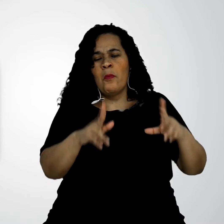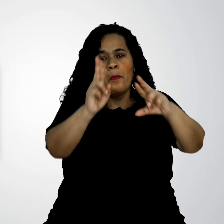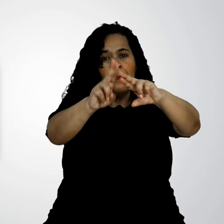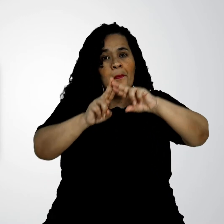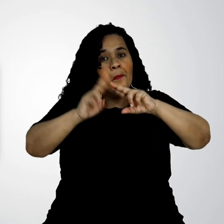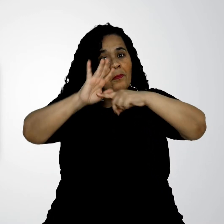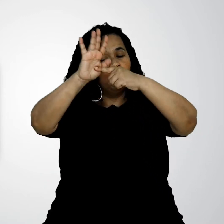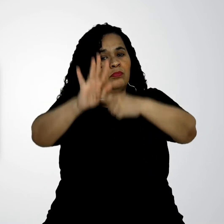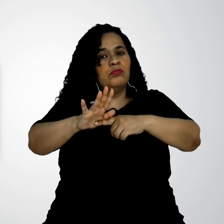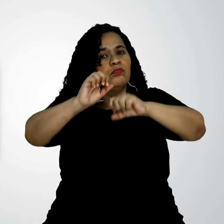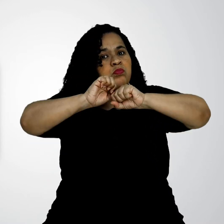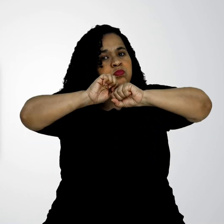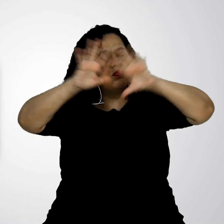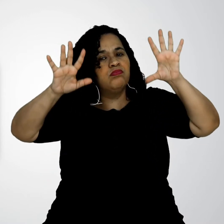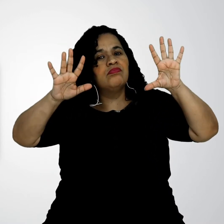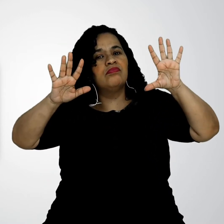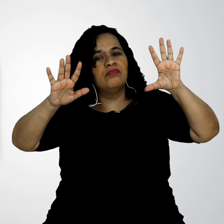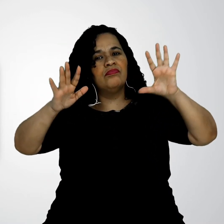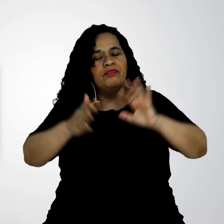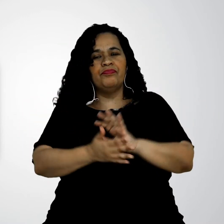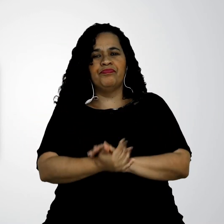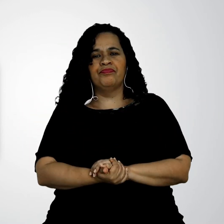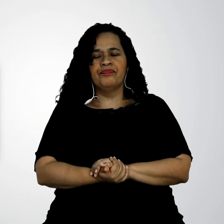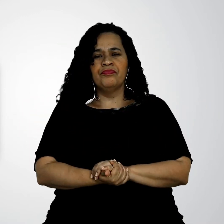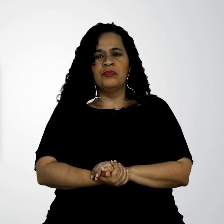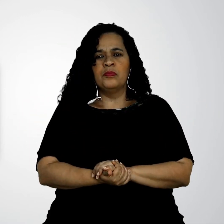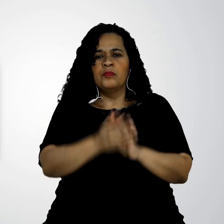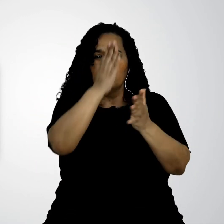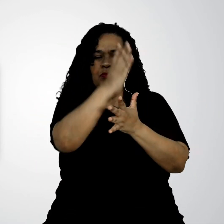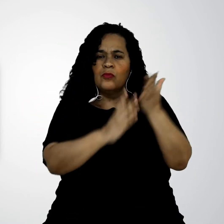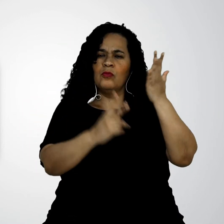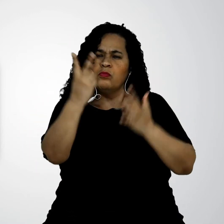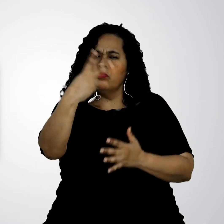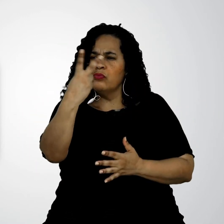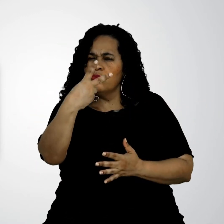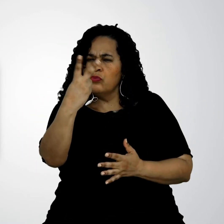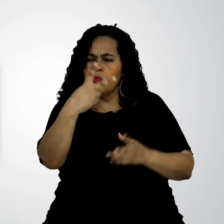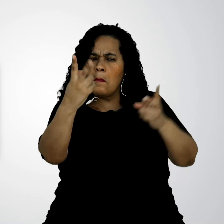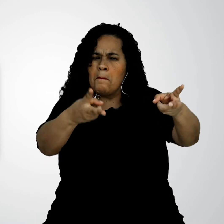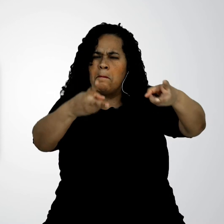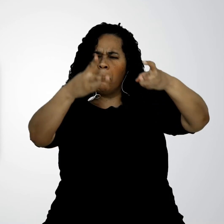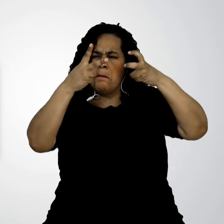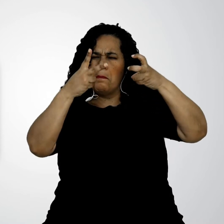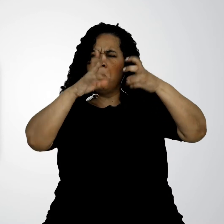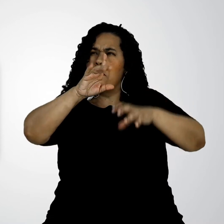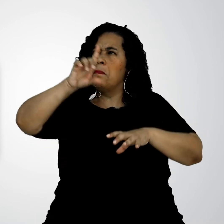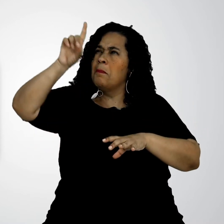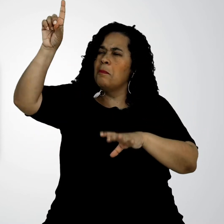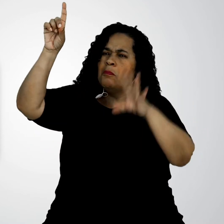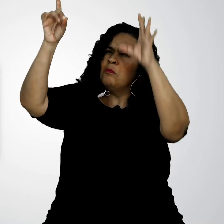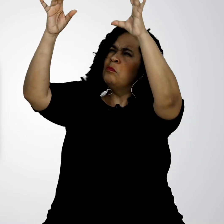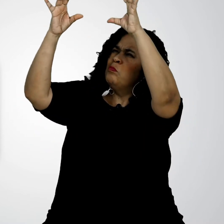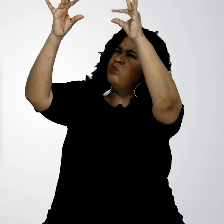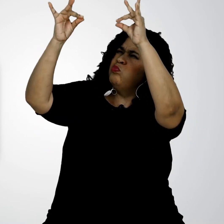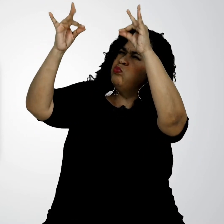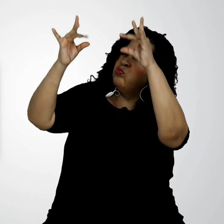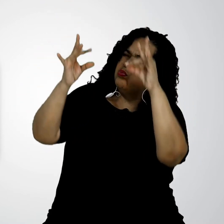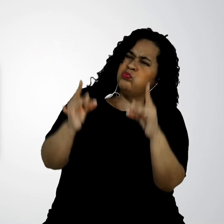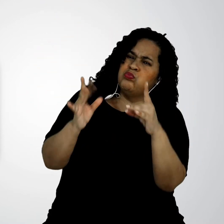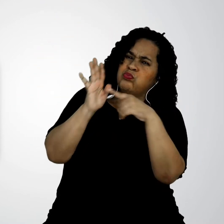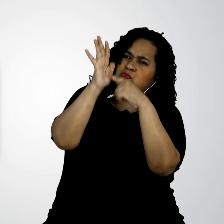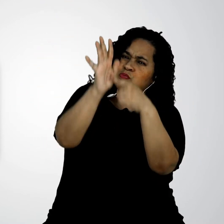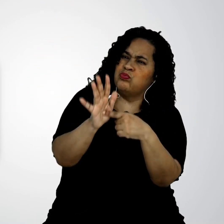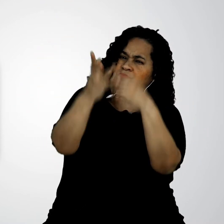Gênesis que Deus cria a gente com essa diferença. Quando a gente vai para o capítulo 2, a gente percebe Deus detalhando mais essa diferença que